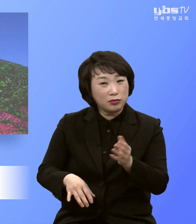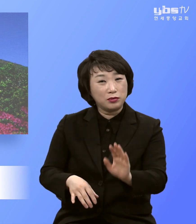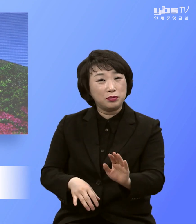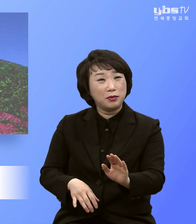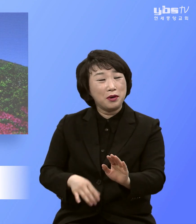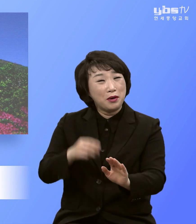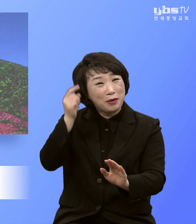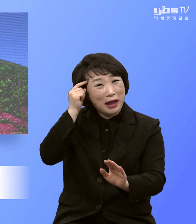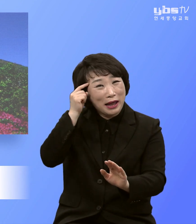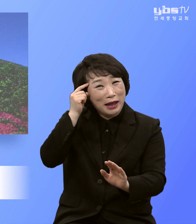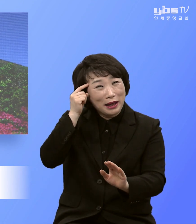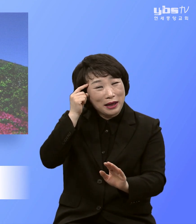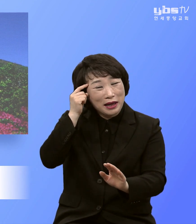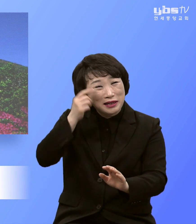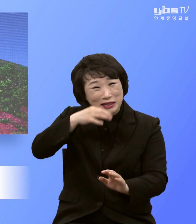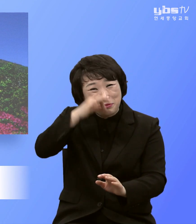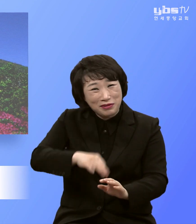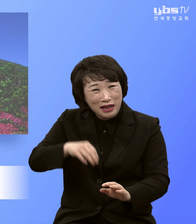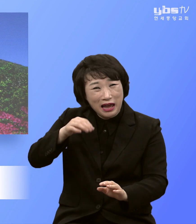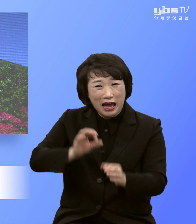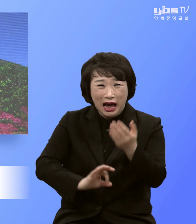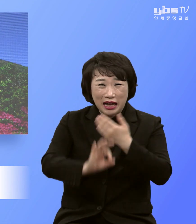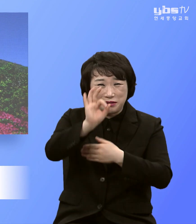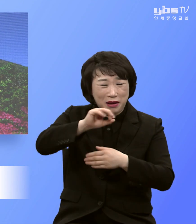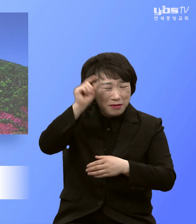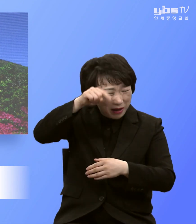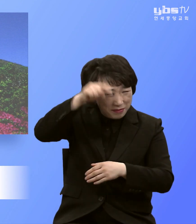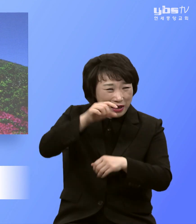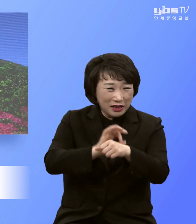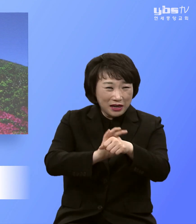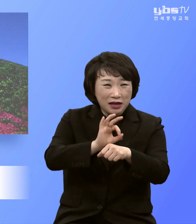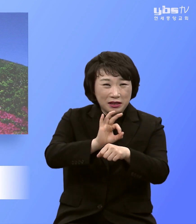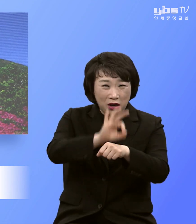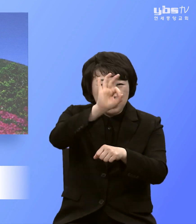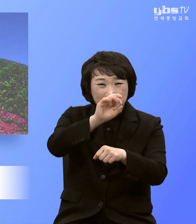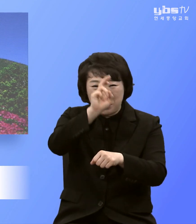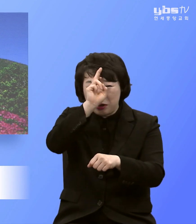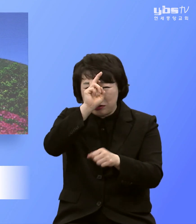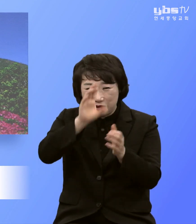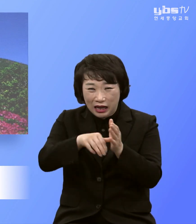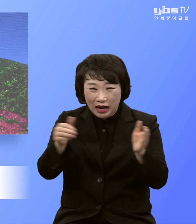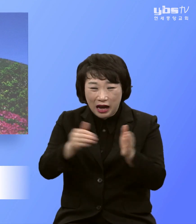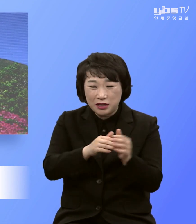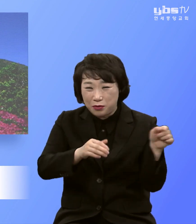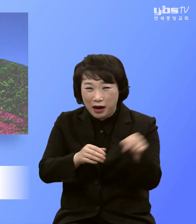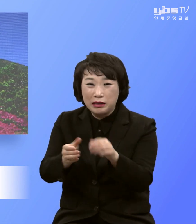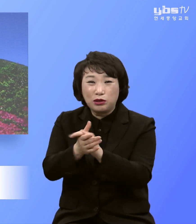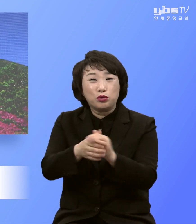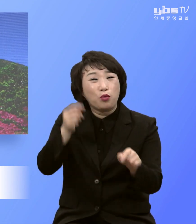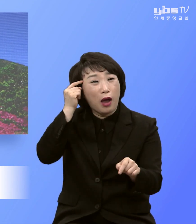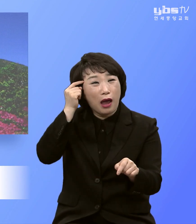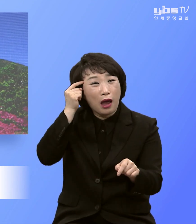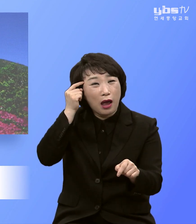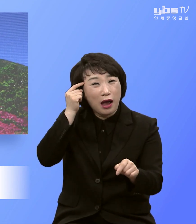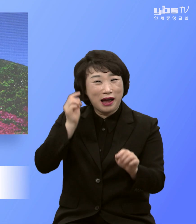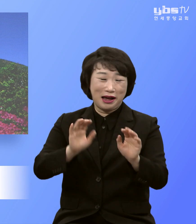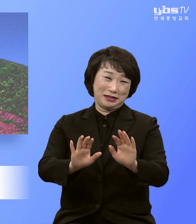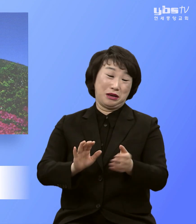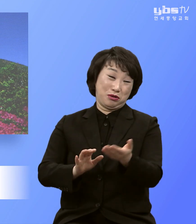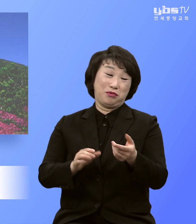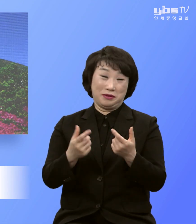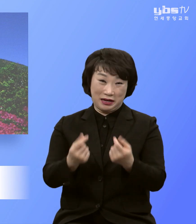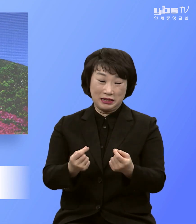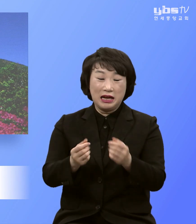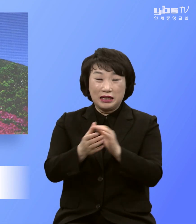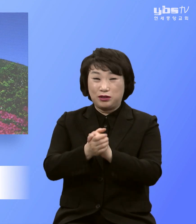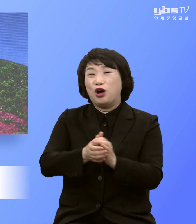보세요. 힘들게 오전 10시부터 12시까지 나와서 그런 기도를 해야 합니까? 그만큼